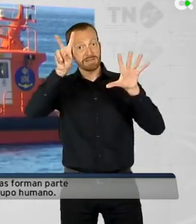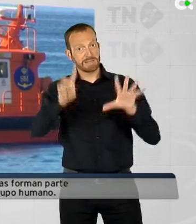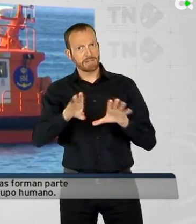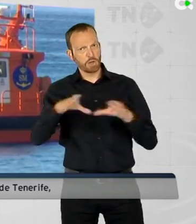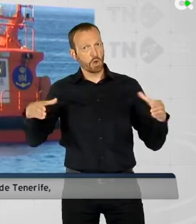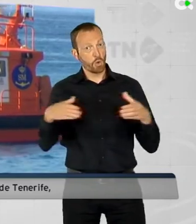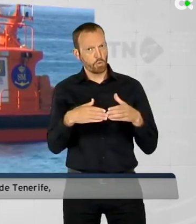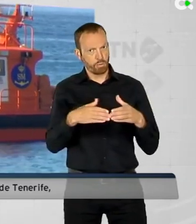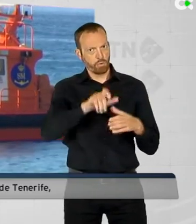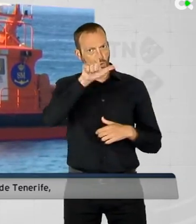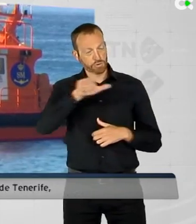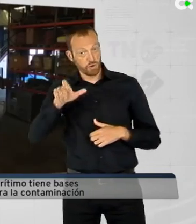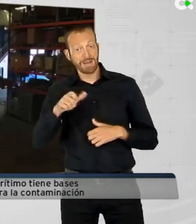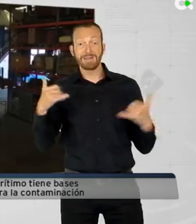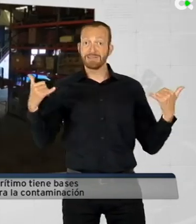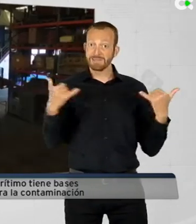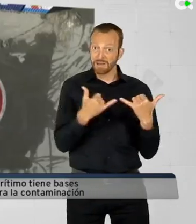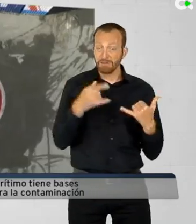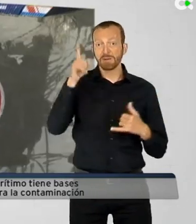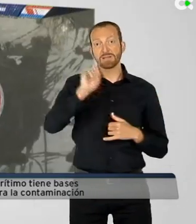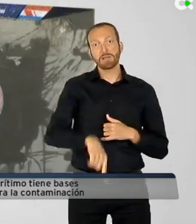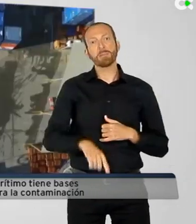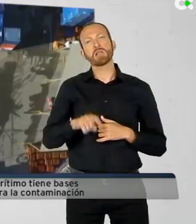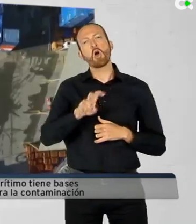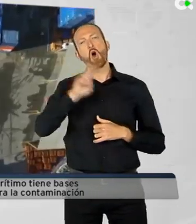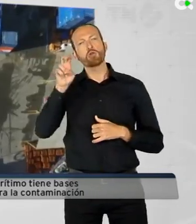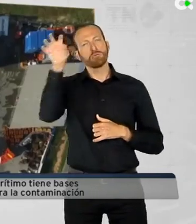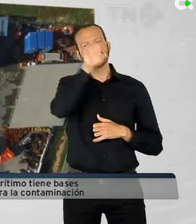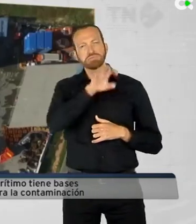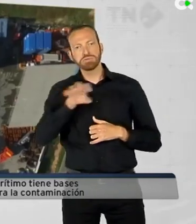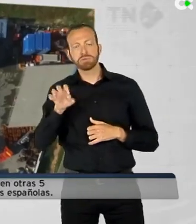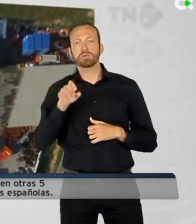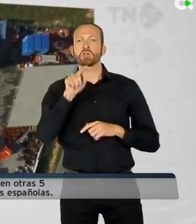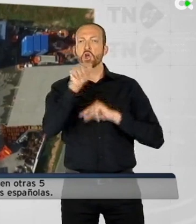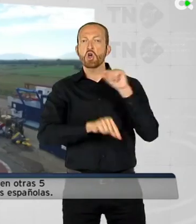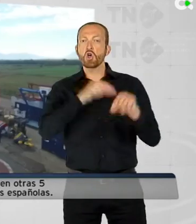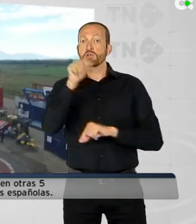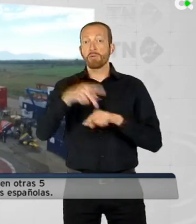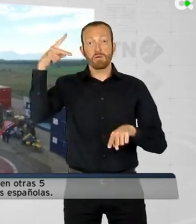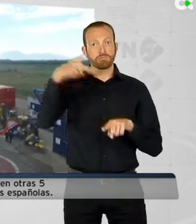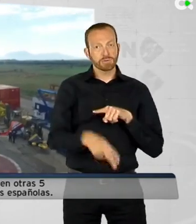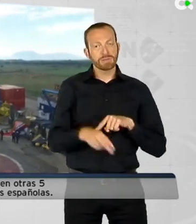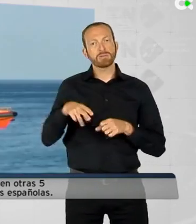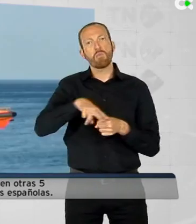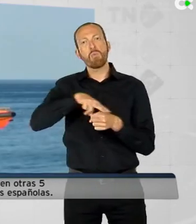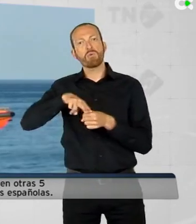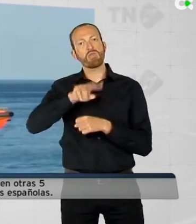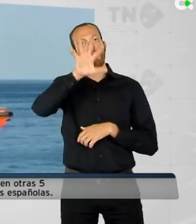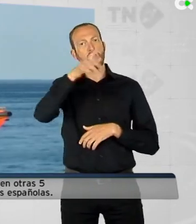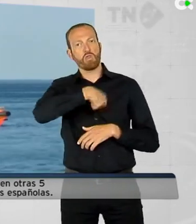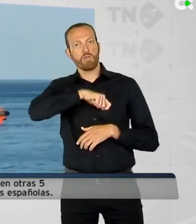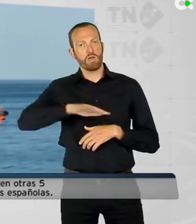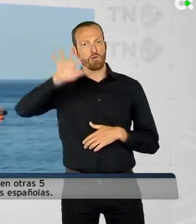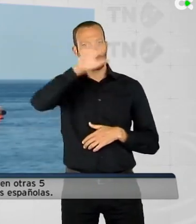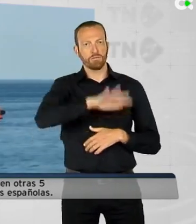este grupo humano. Además de Tenerife, Salvamento Marítimo tiene bases para luchar contra la contaminación marina en otras 5 provincias españolas.